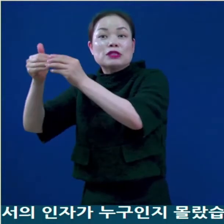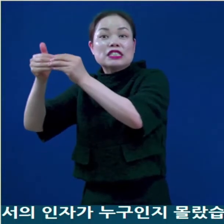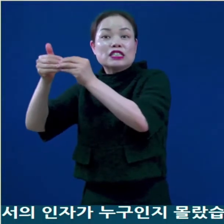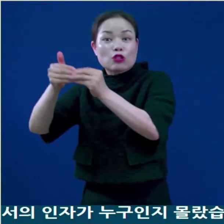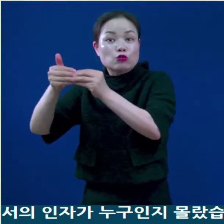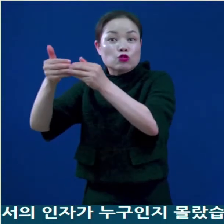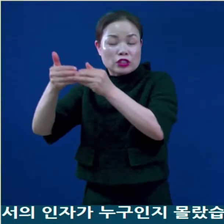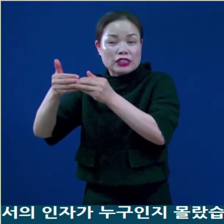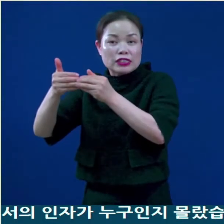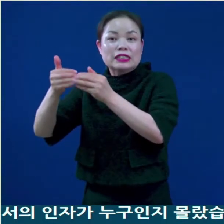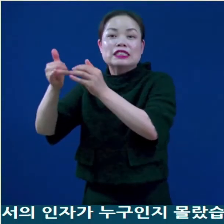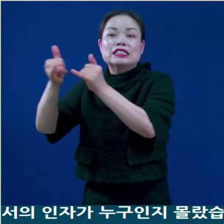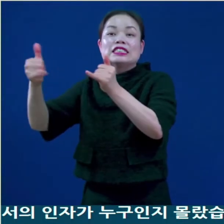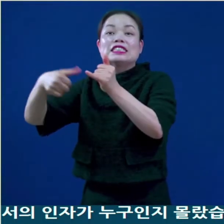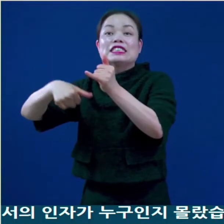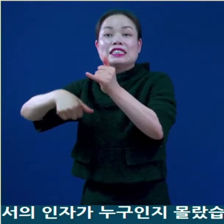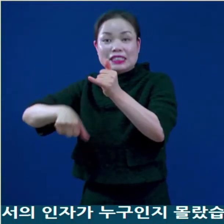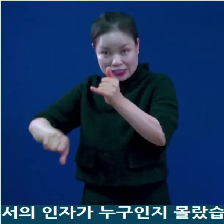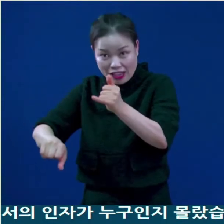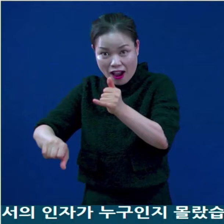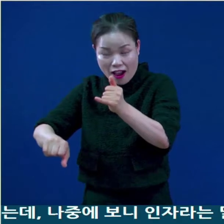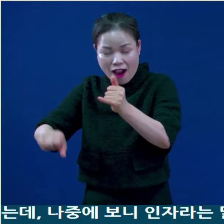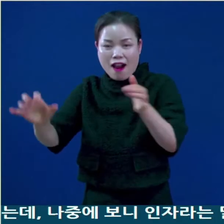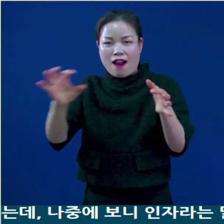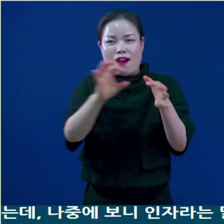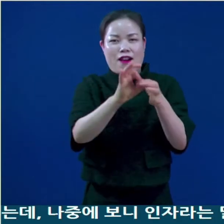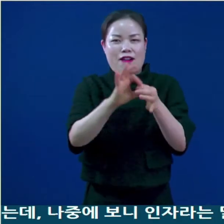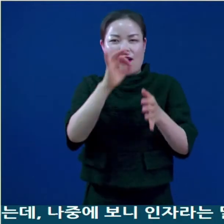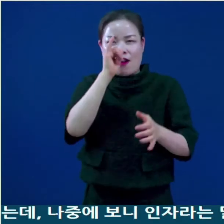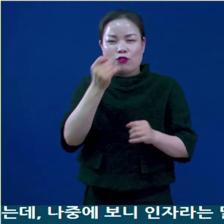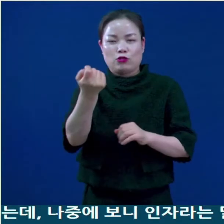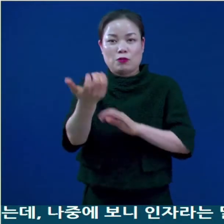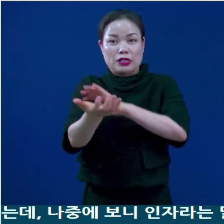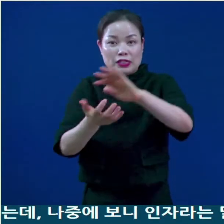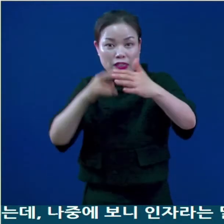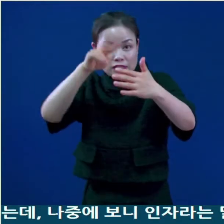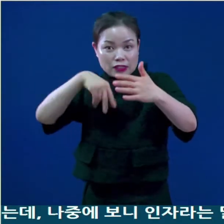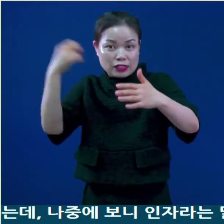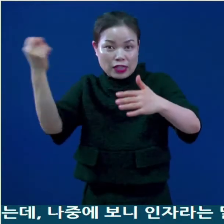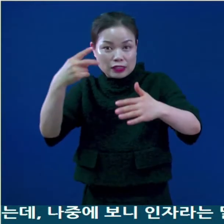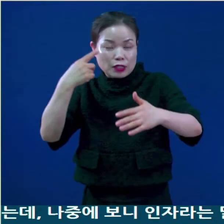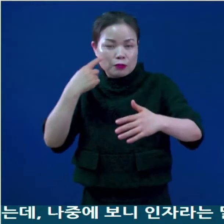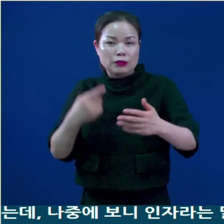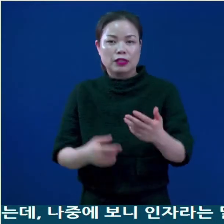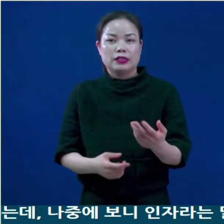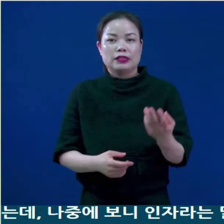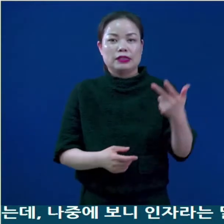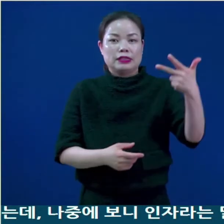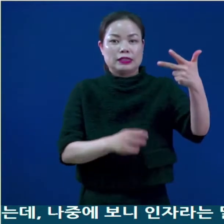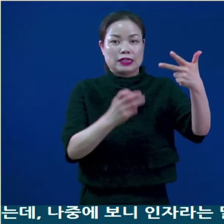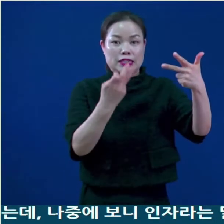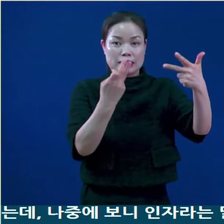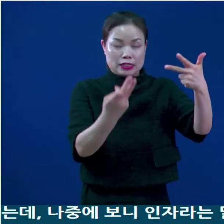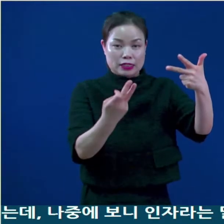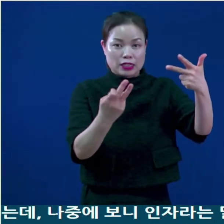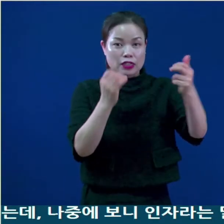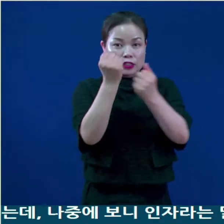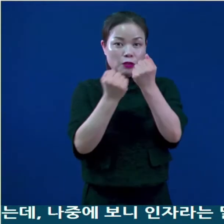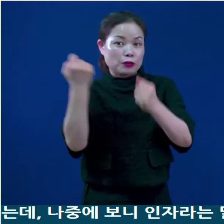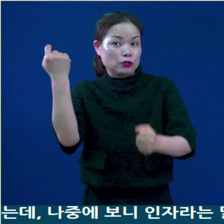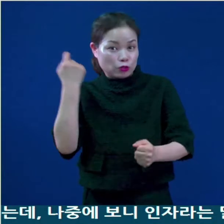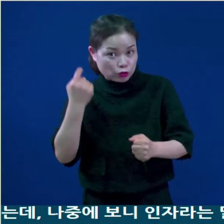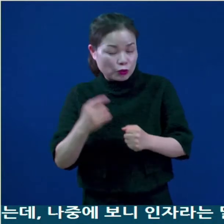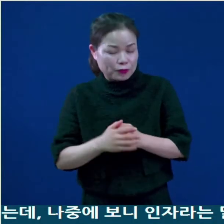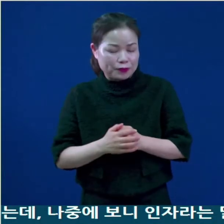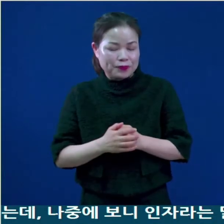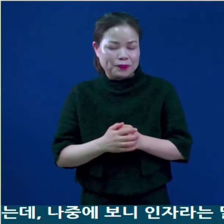그분, 그 인자, 이렇게 연결할 수 있는 거죠. 조금 전에 읽었던 거 다시 한번 보십시다. 13절, 이제 제 설명을 듣고 한 번 더 읽어야